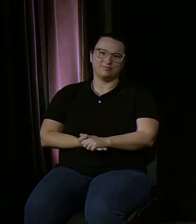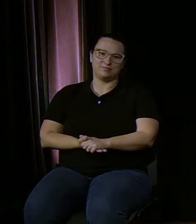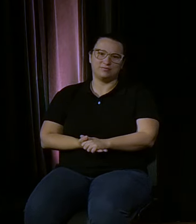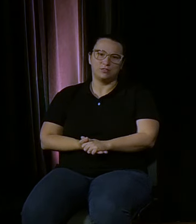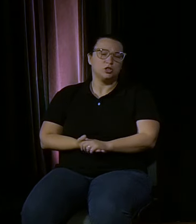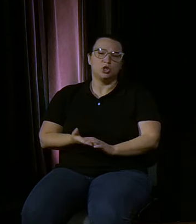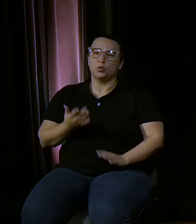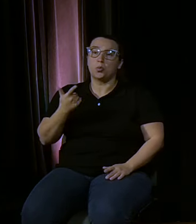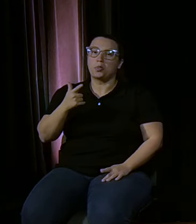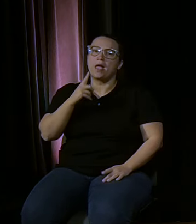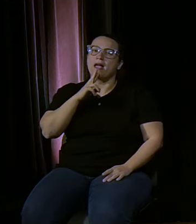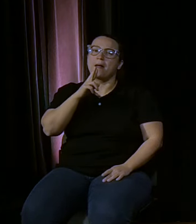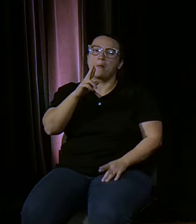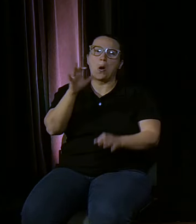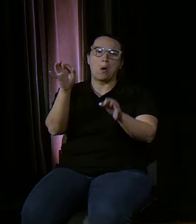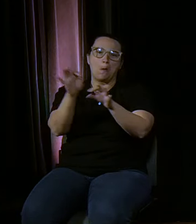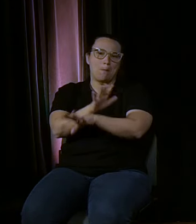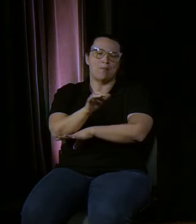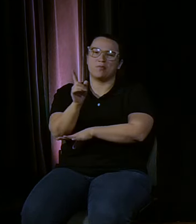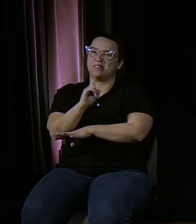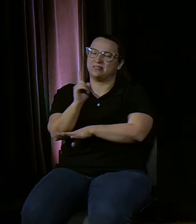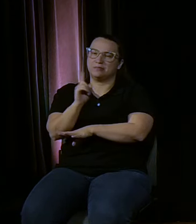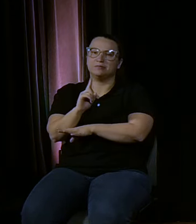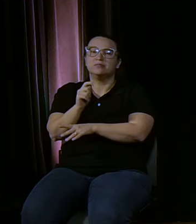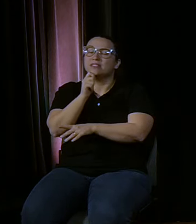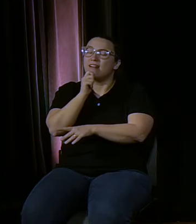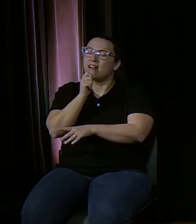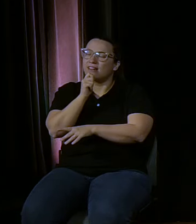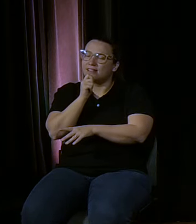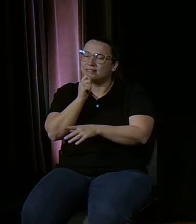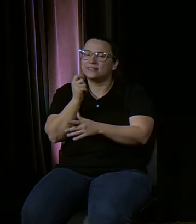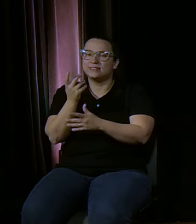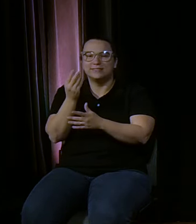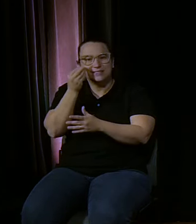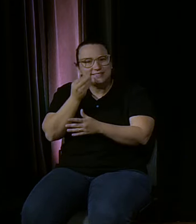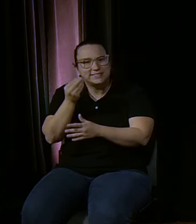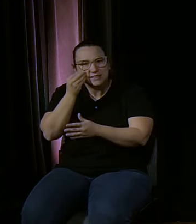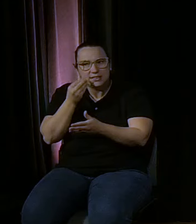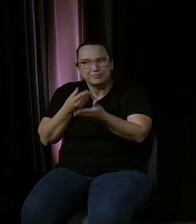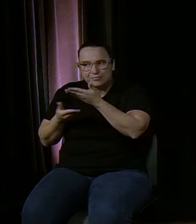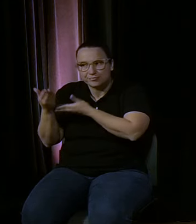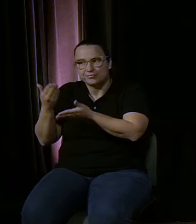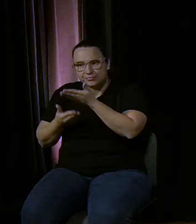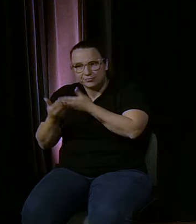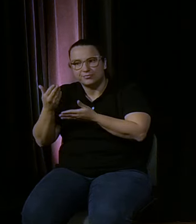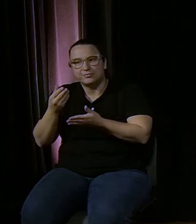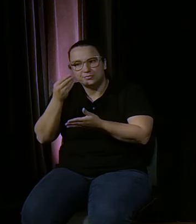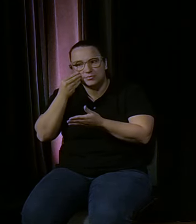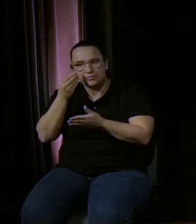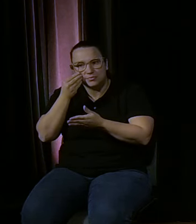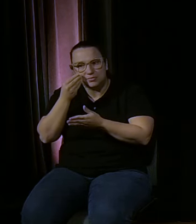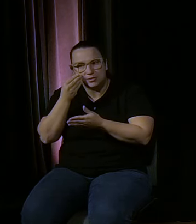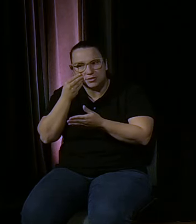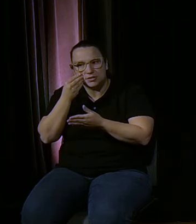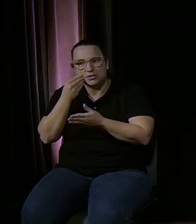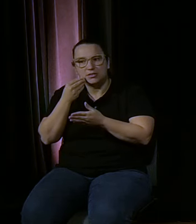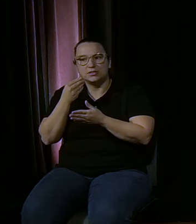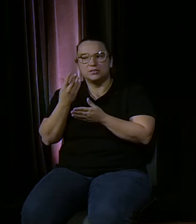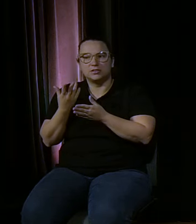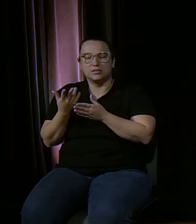Não temos resposta, ainda estamos, enfim, tentando dialogar e buscando